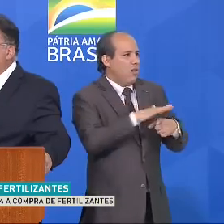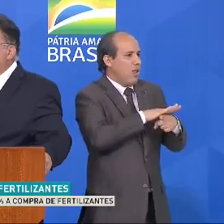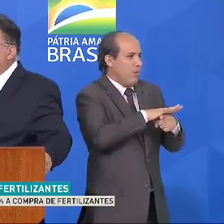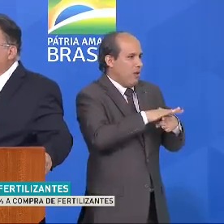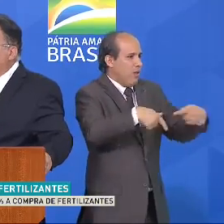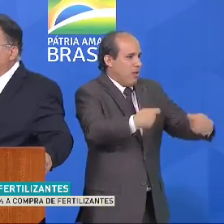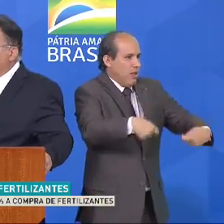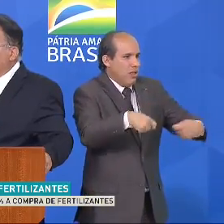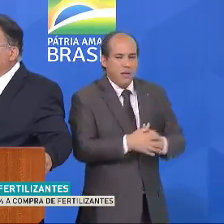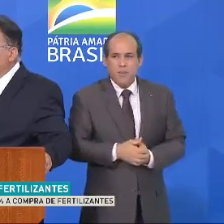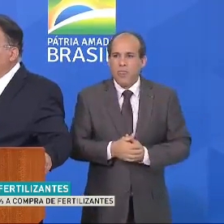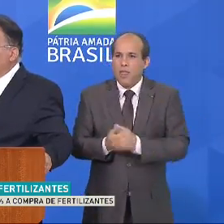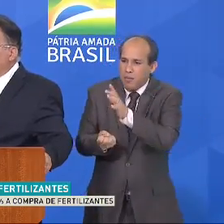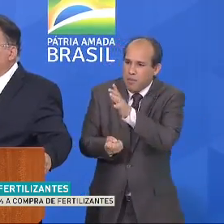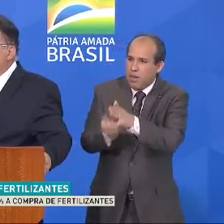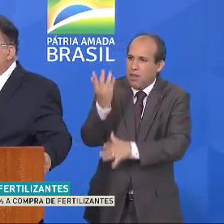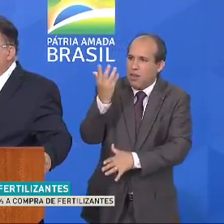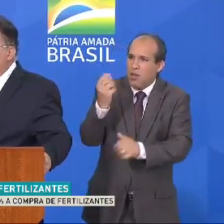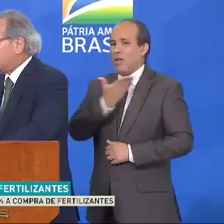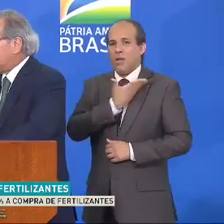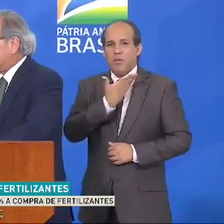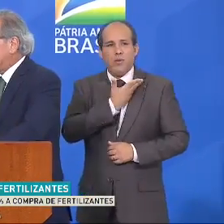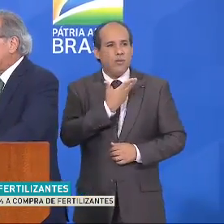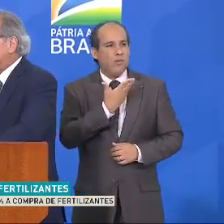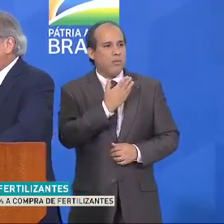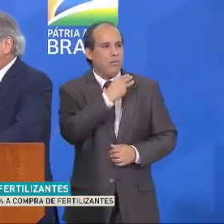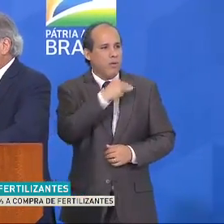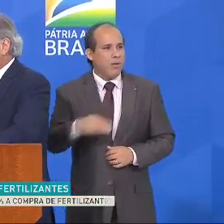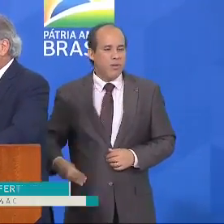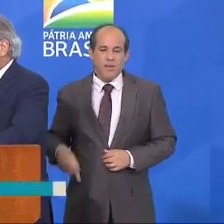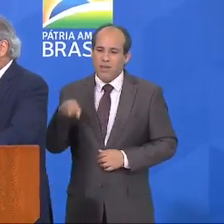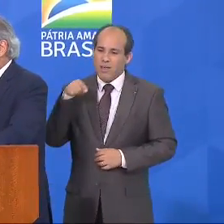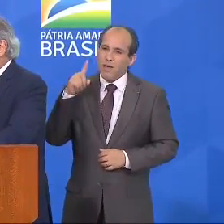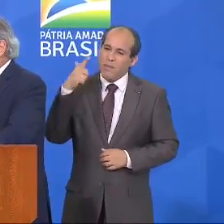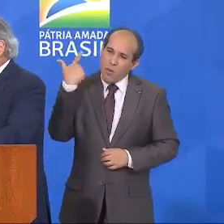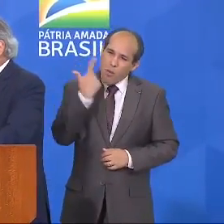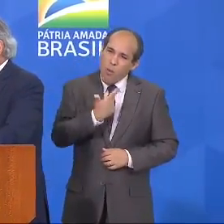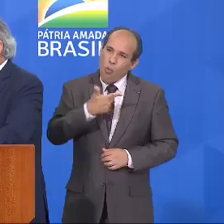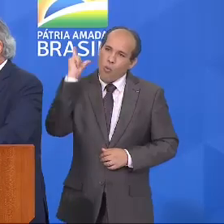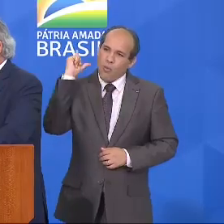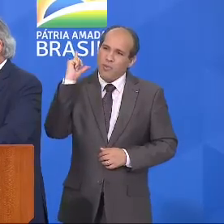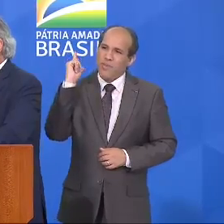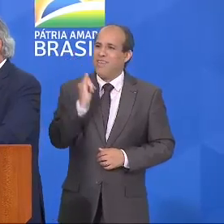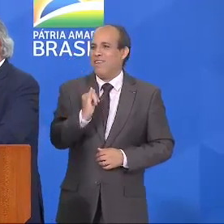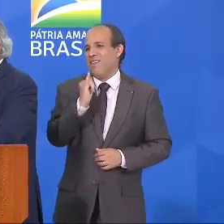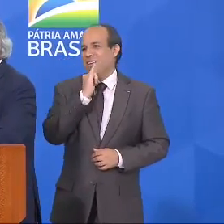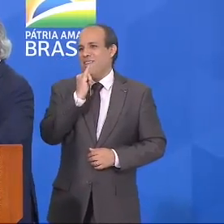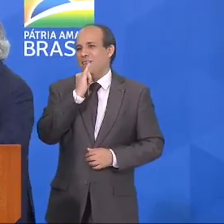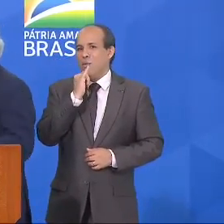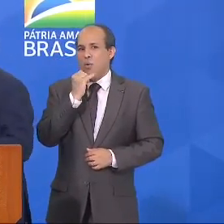para a instalação e a execução do plano. Esse é mais um exemplo de